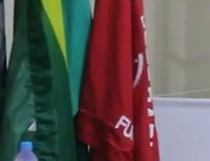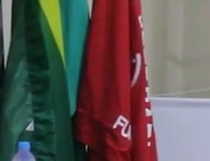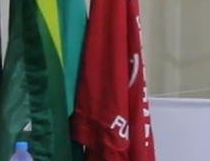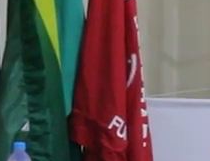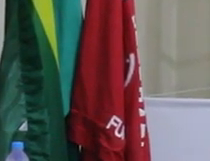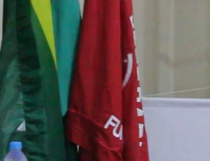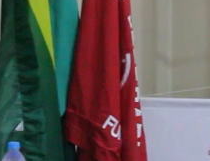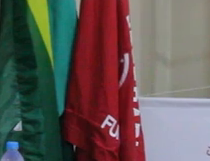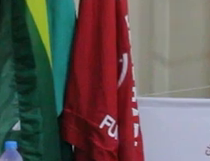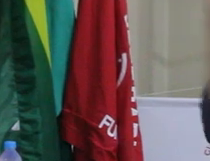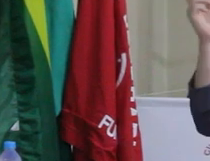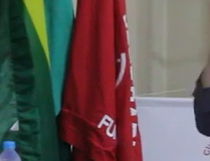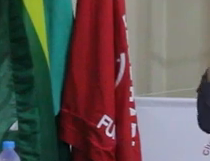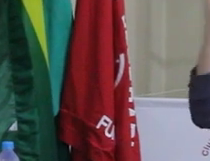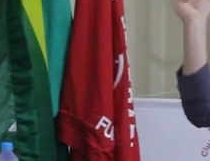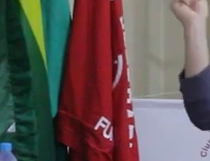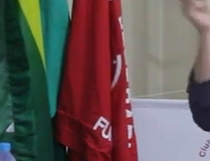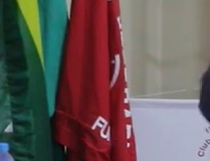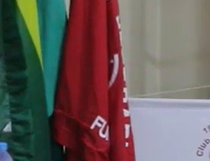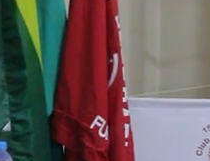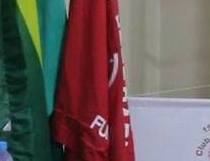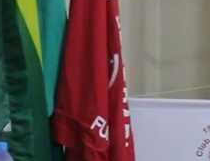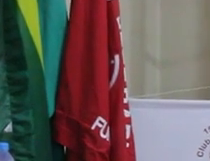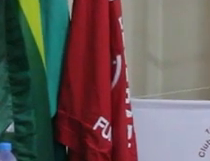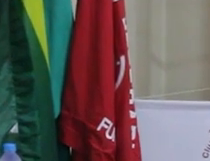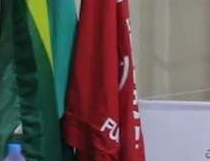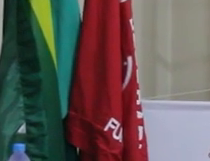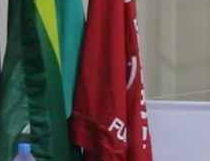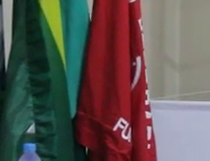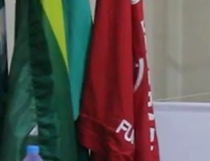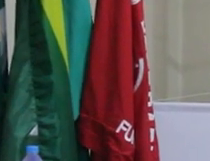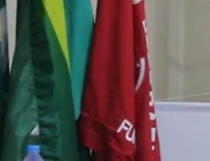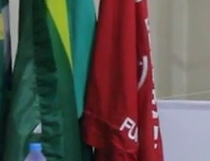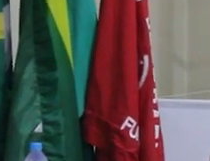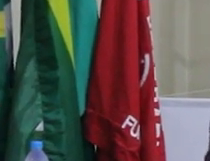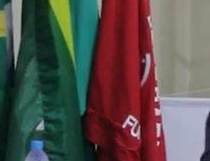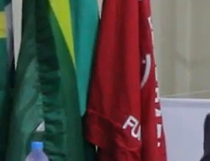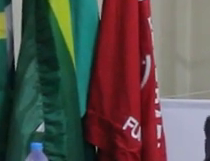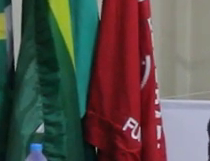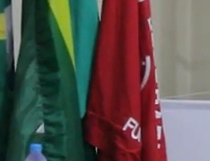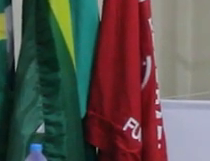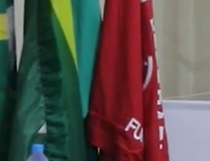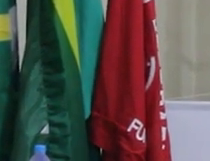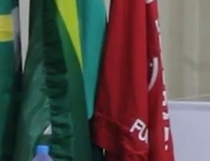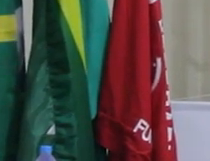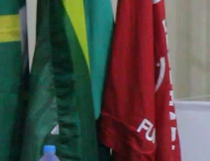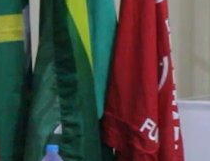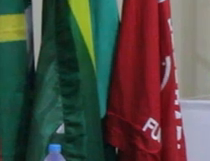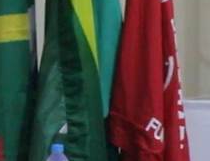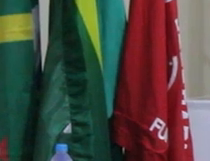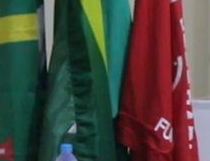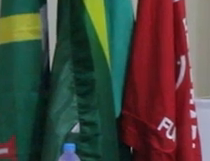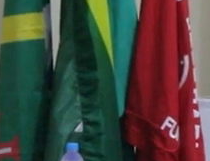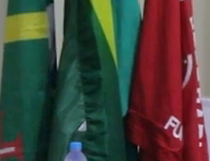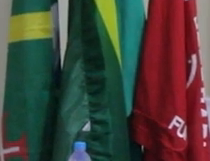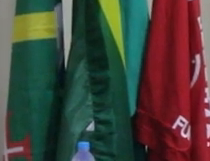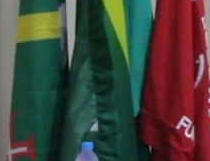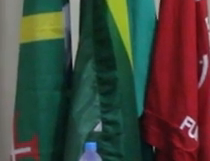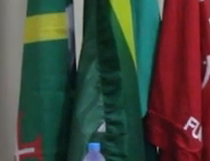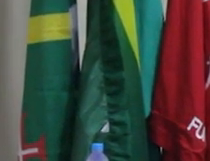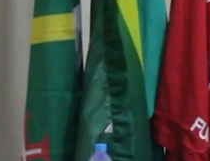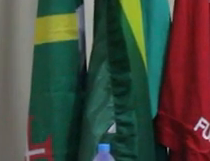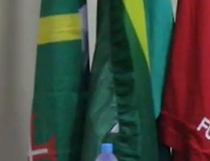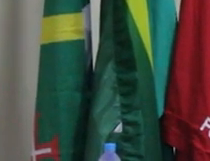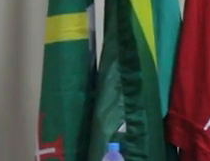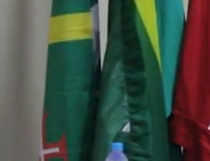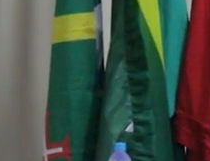do Mel. A gente está faltando agora só Guaraqueçaba, Guaratuba e Ilha do Mel. E eu falo, eu sempre cito, porque